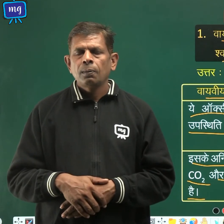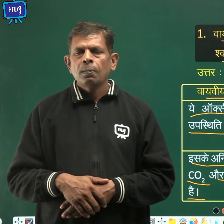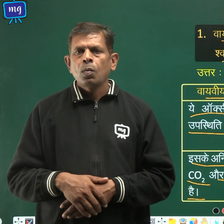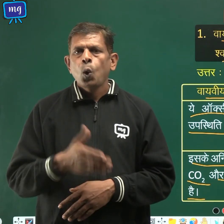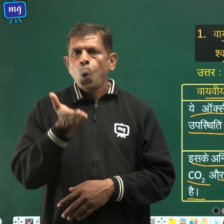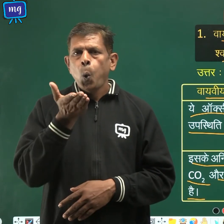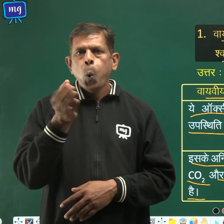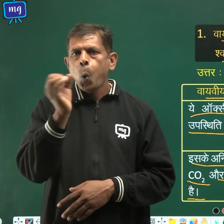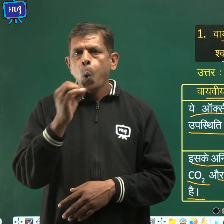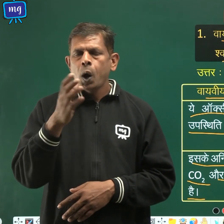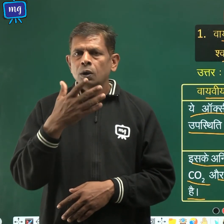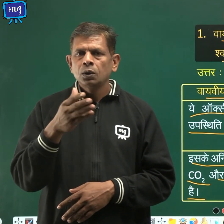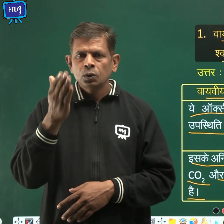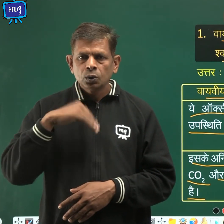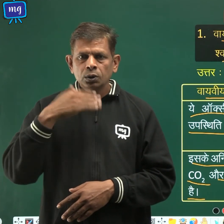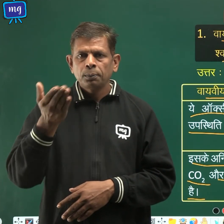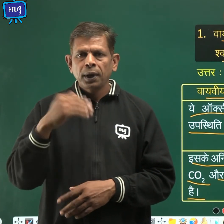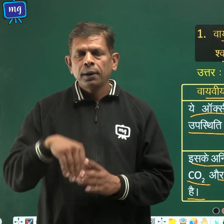अवायवीय श्वसन में